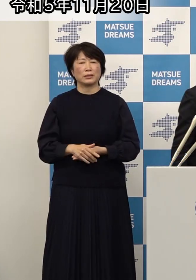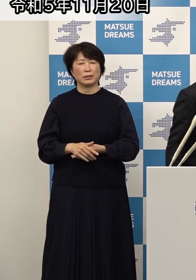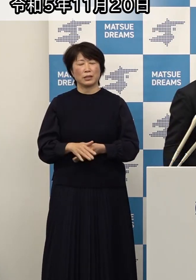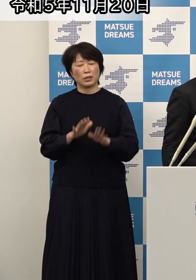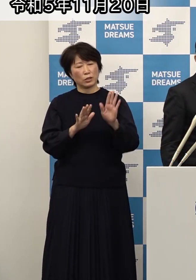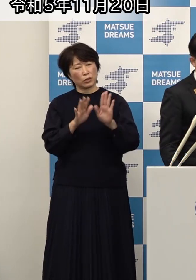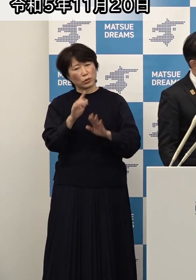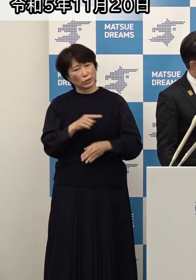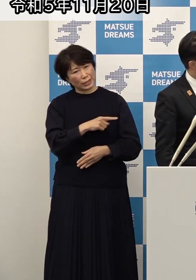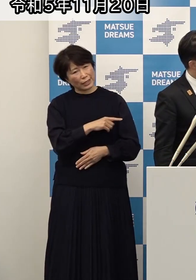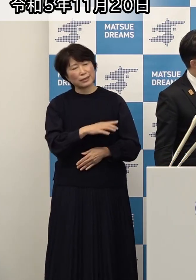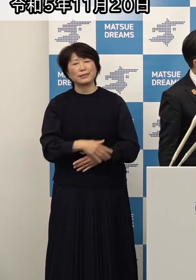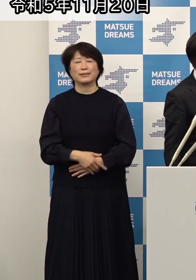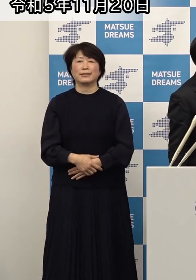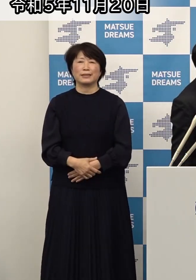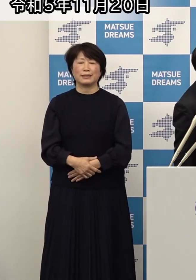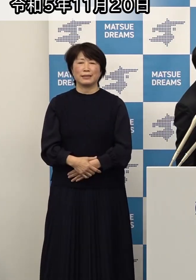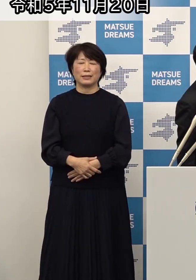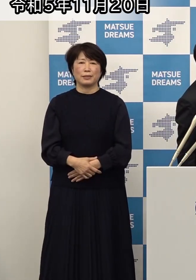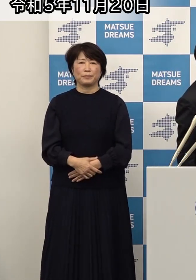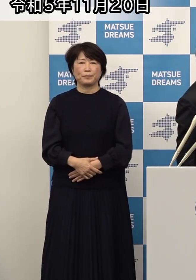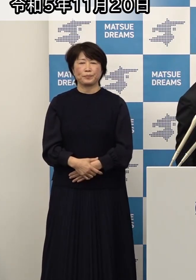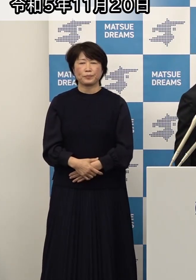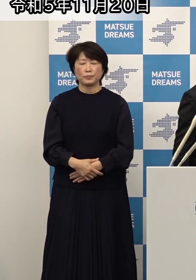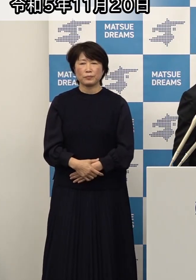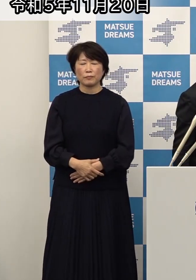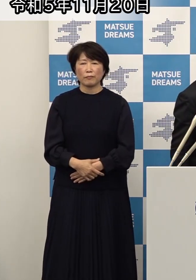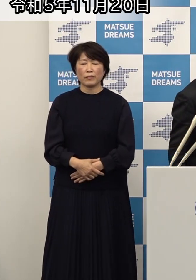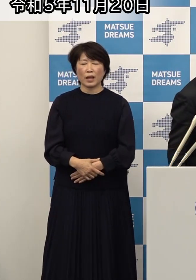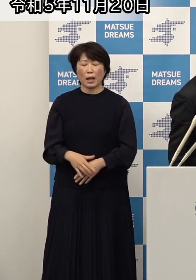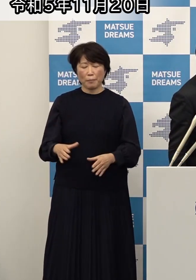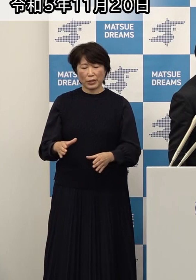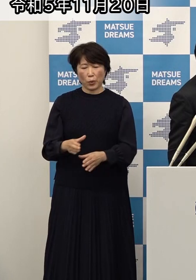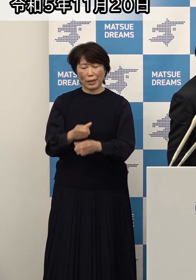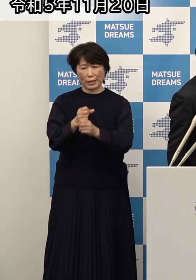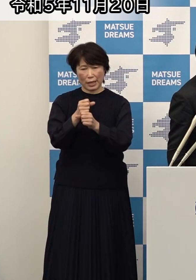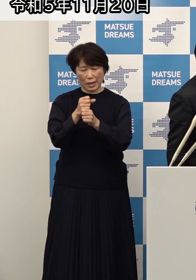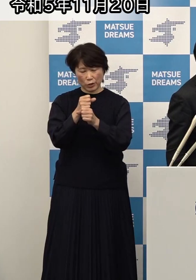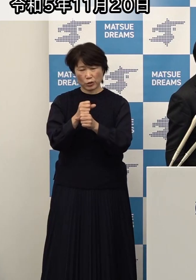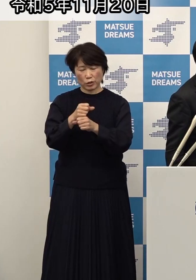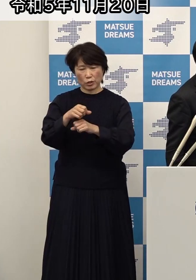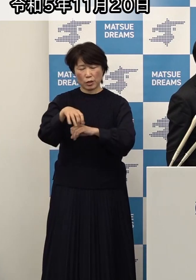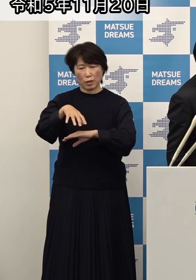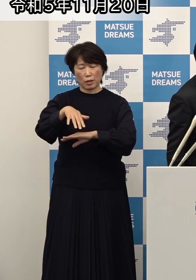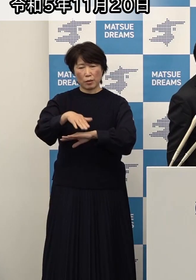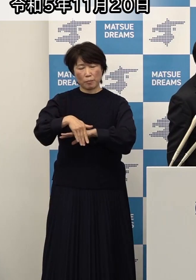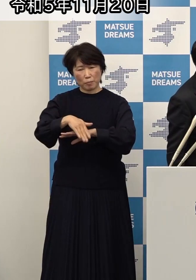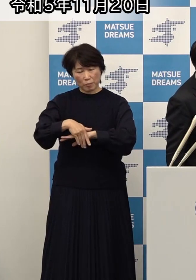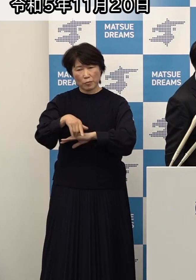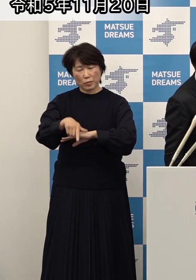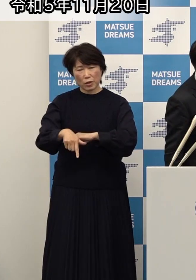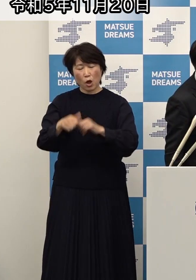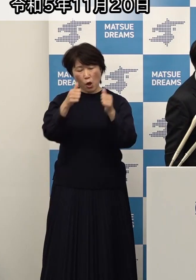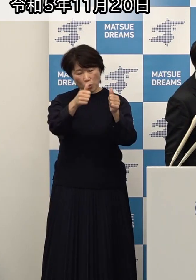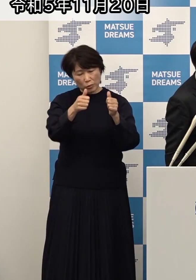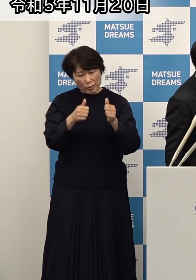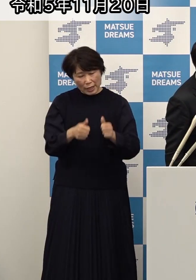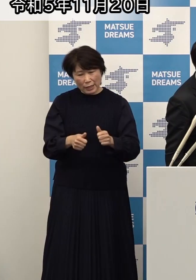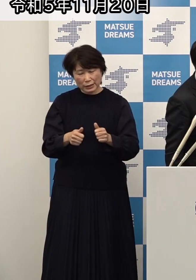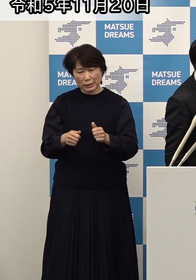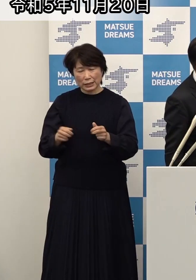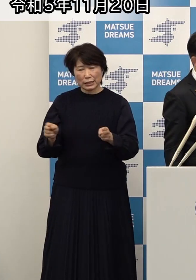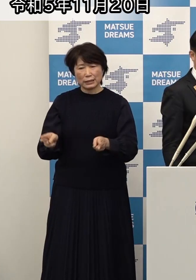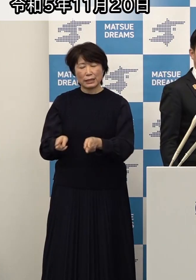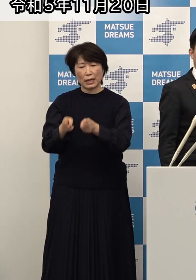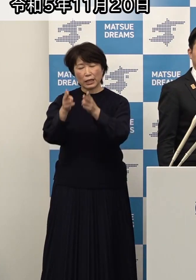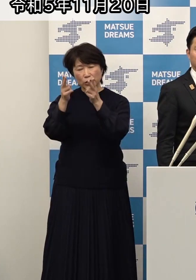。最後にこちらの方に取りまとめをしておりますので、市のホームページあるいは専用サイトから